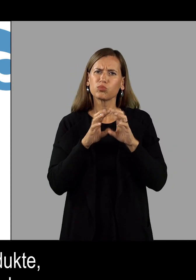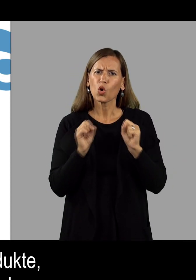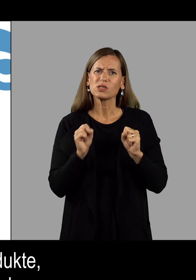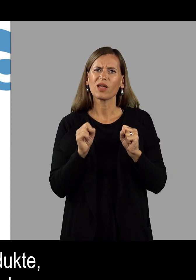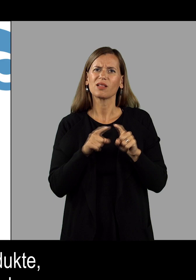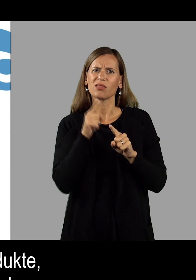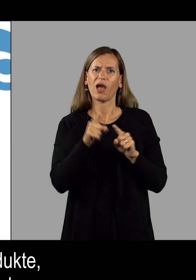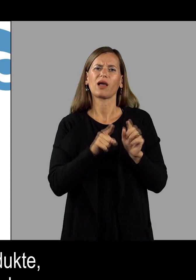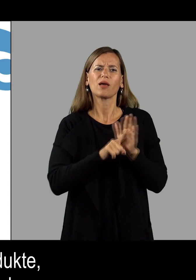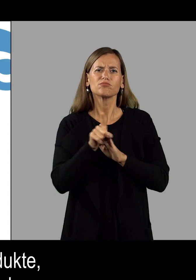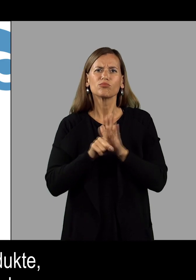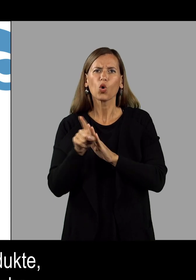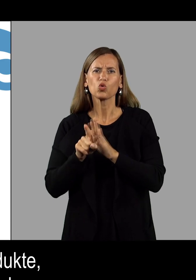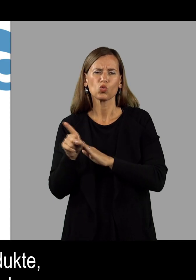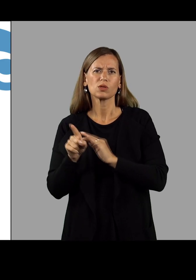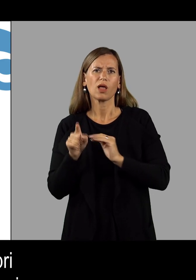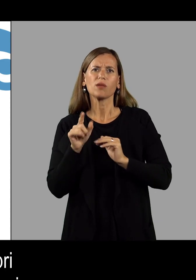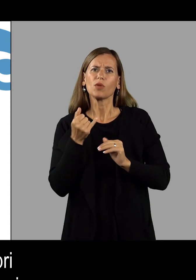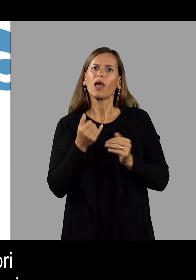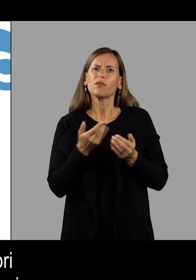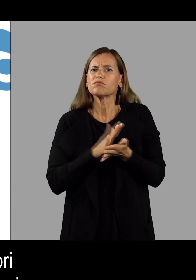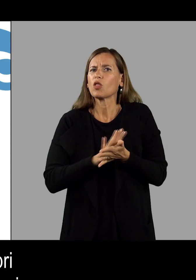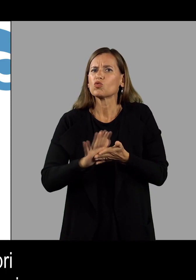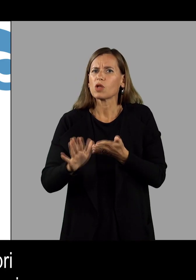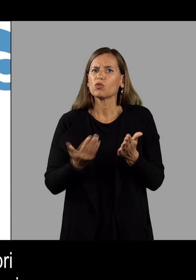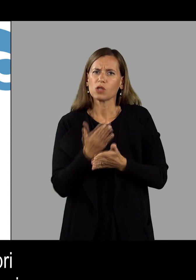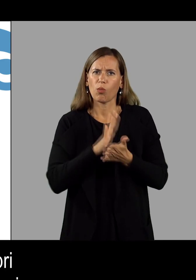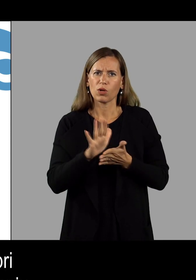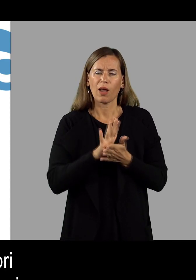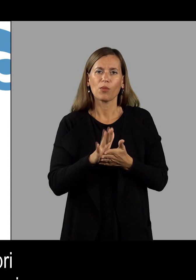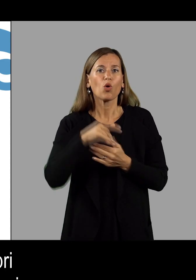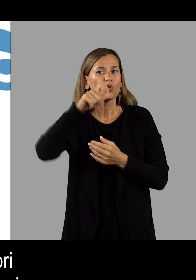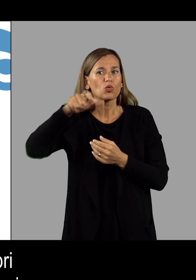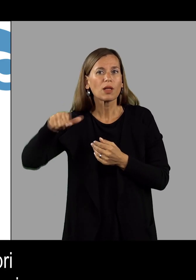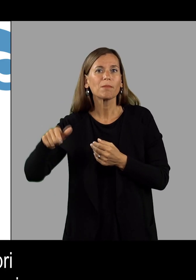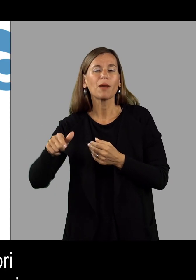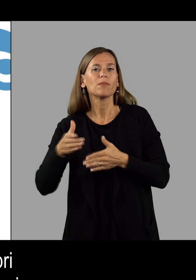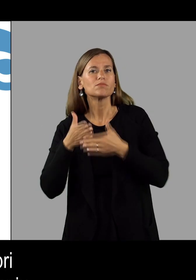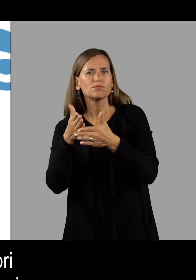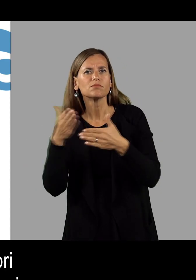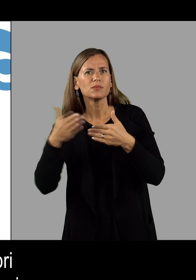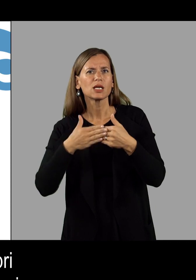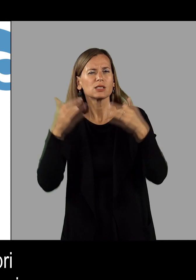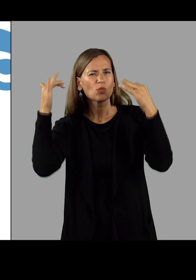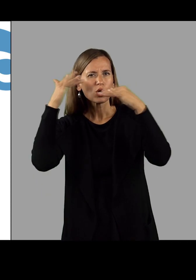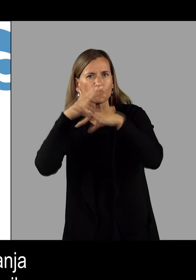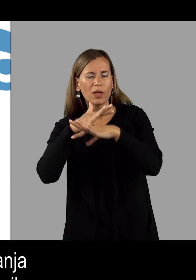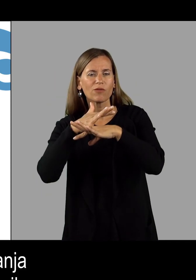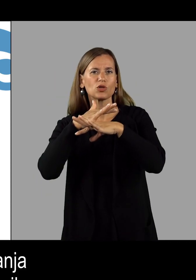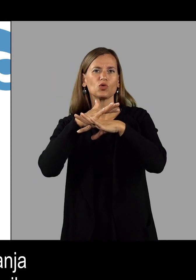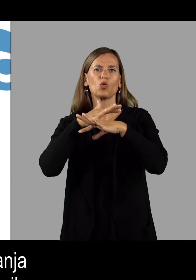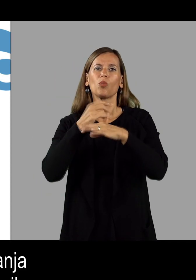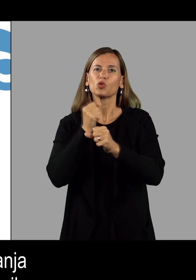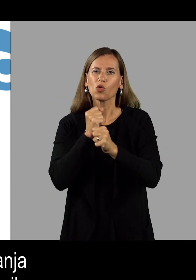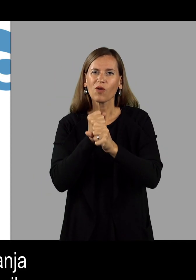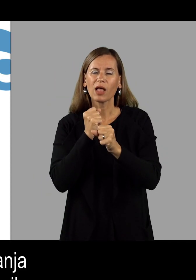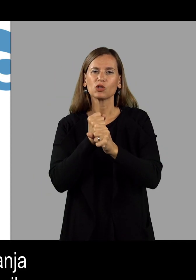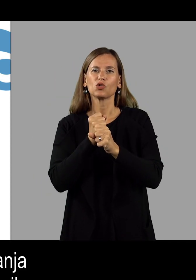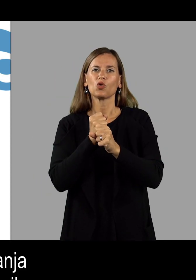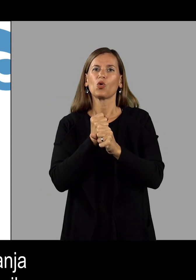skupnosti. Naš namen je, da bi povezali gospodarstvo in znanost, da